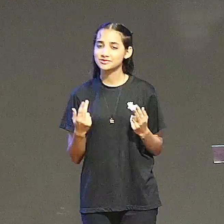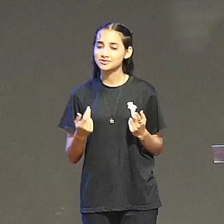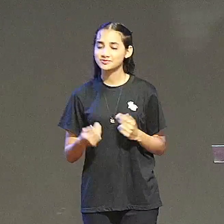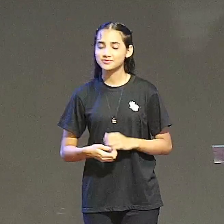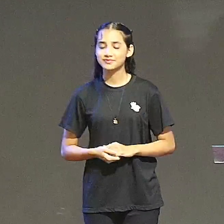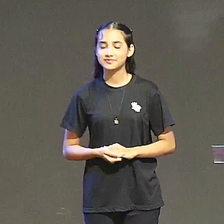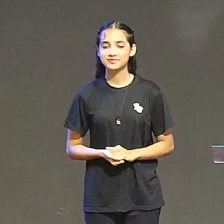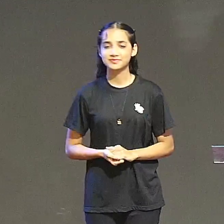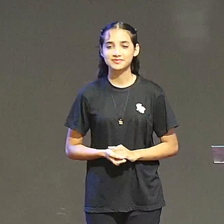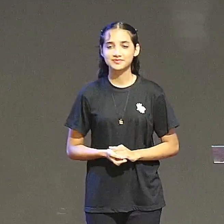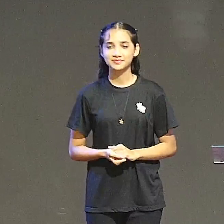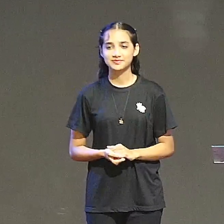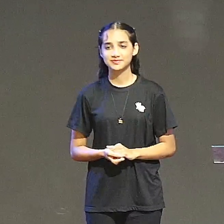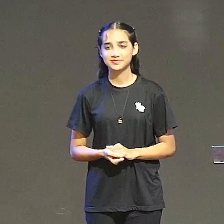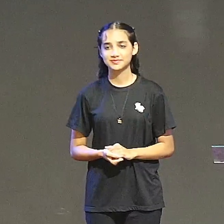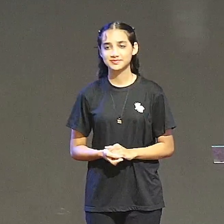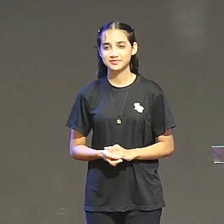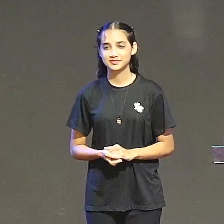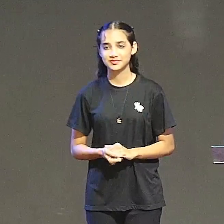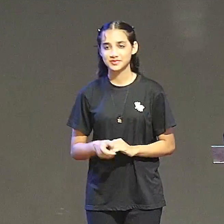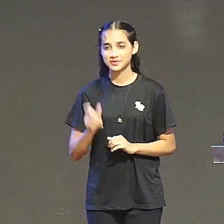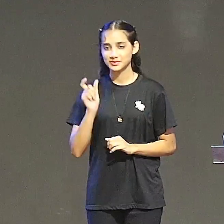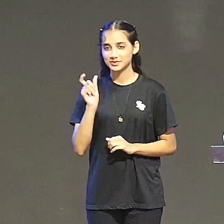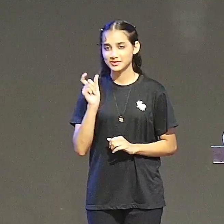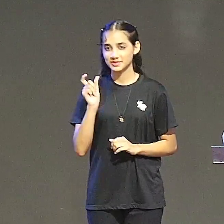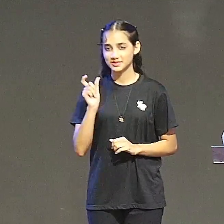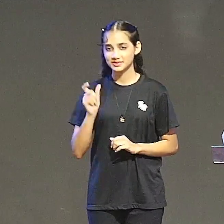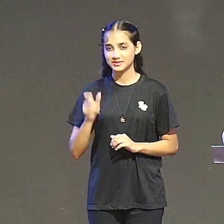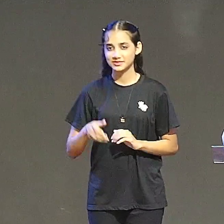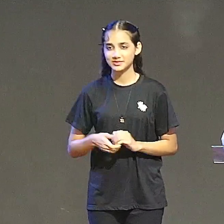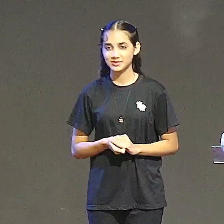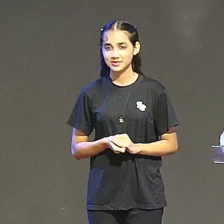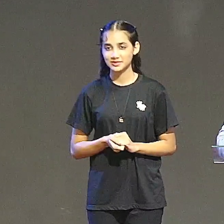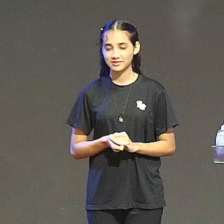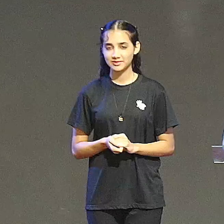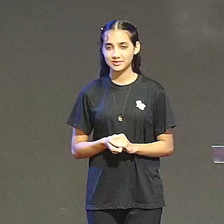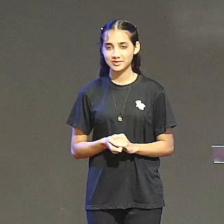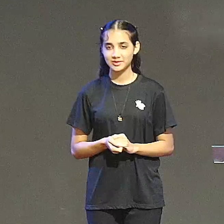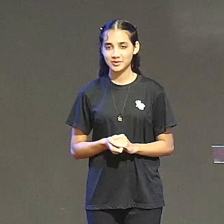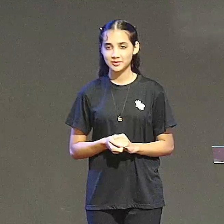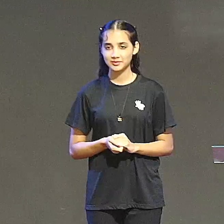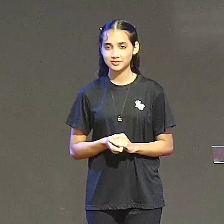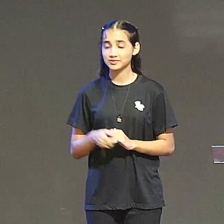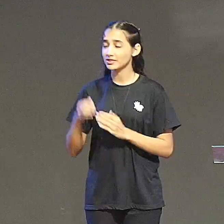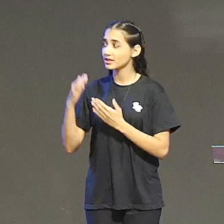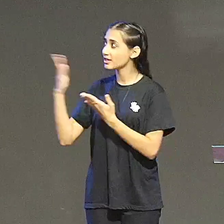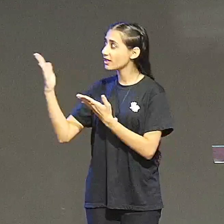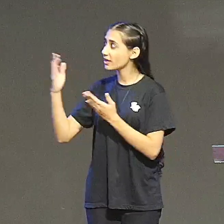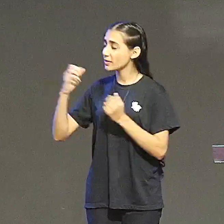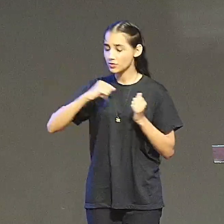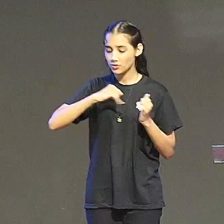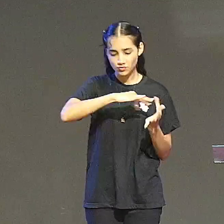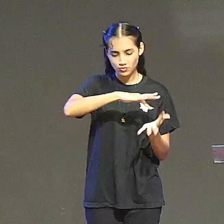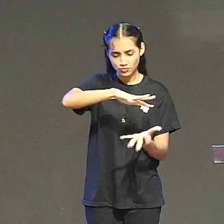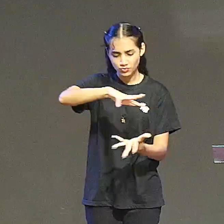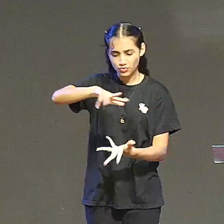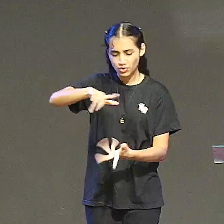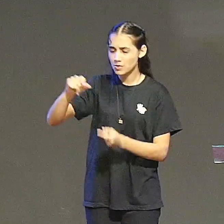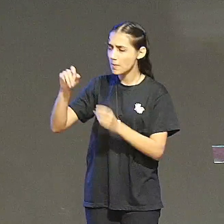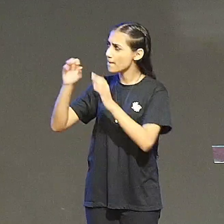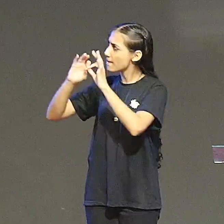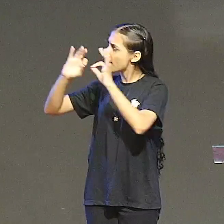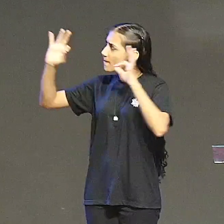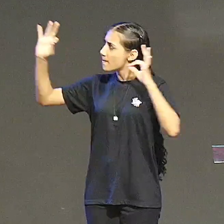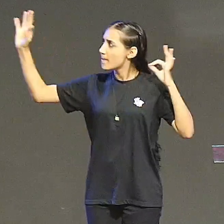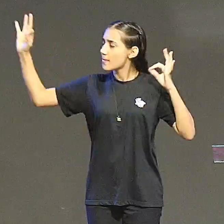submarino esse pedacinho maior que o universo Você pode cantar maior que o universo o universo é algo que Deus resolveu um